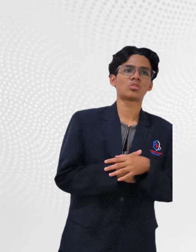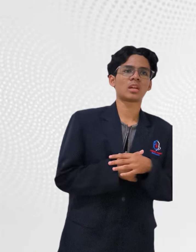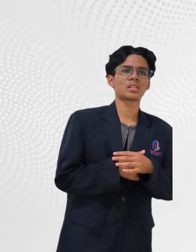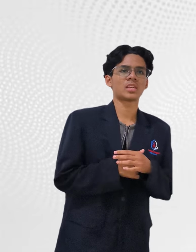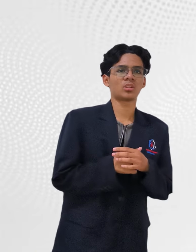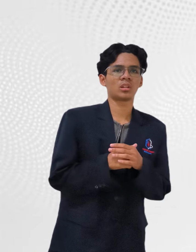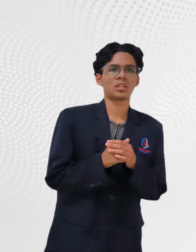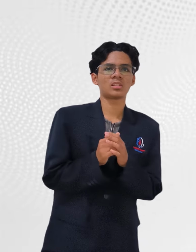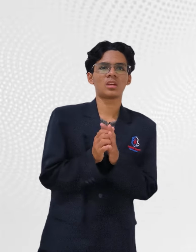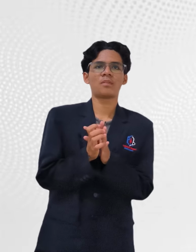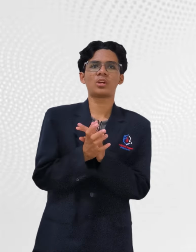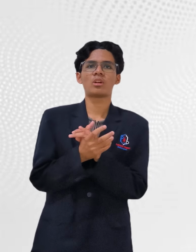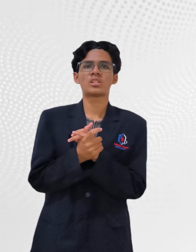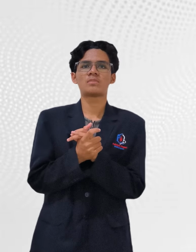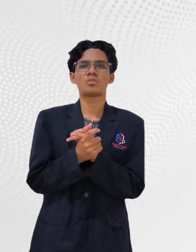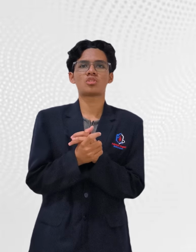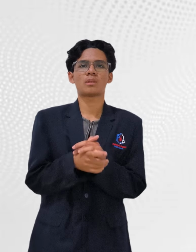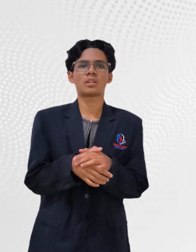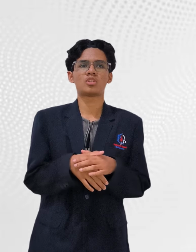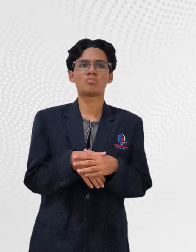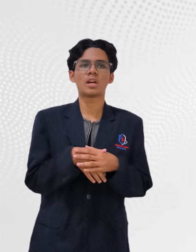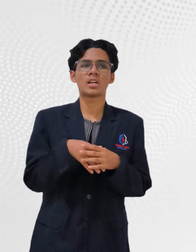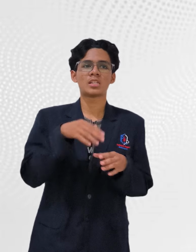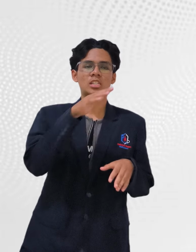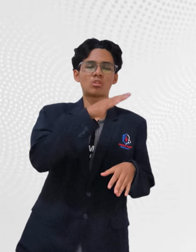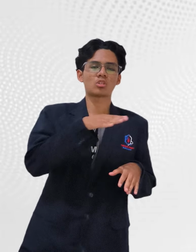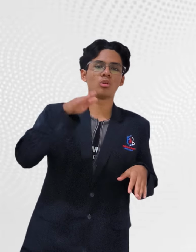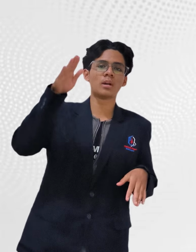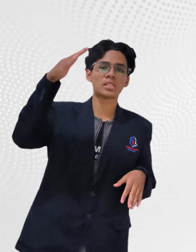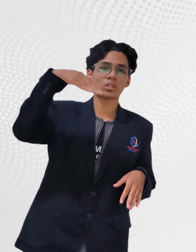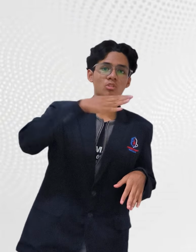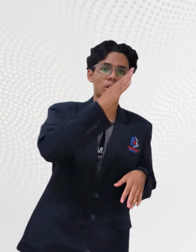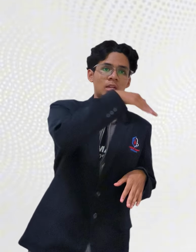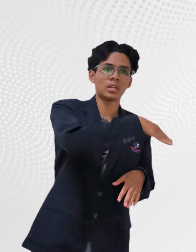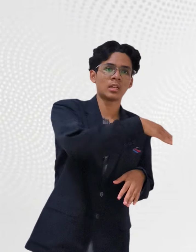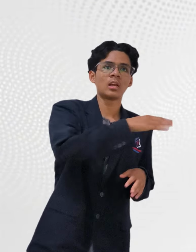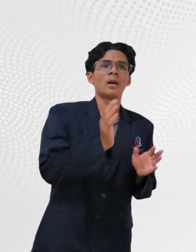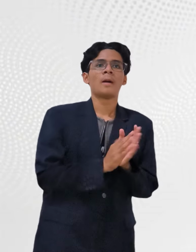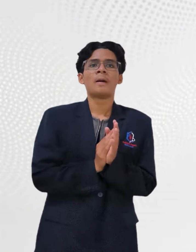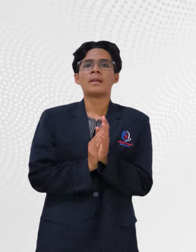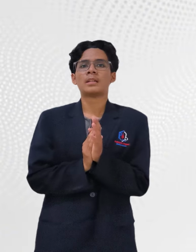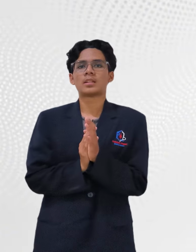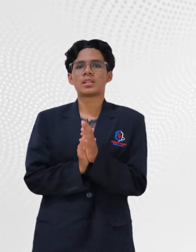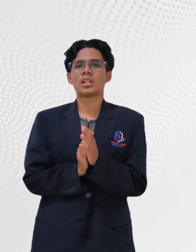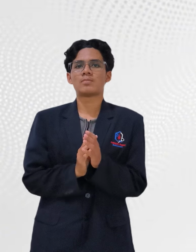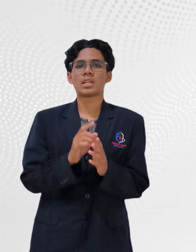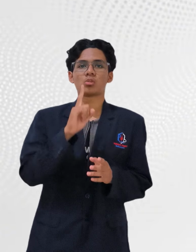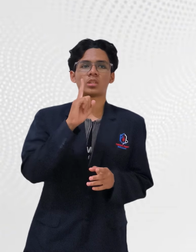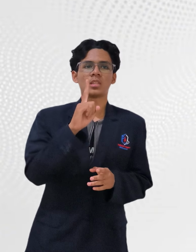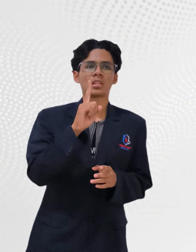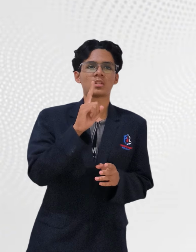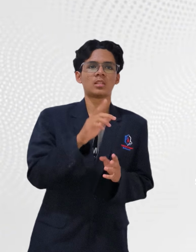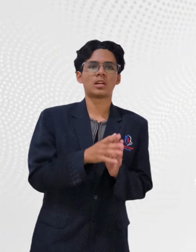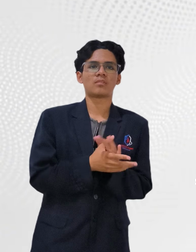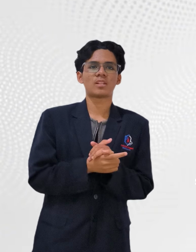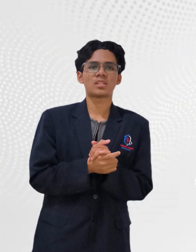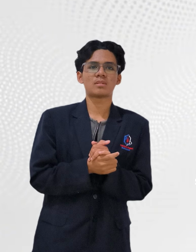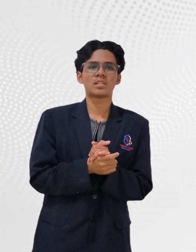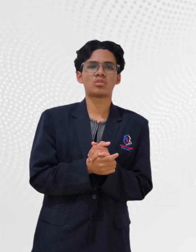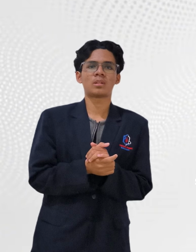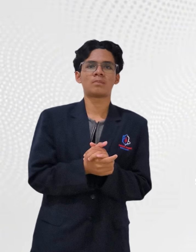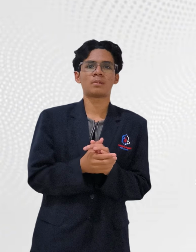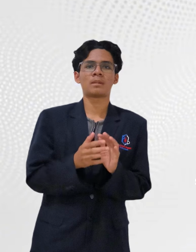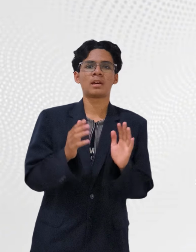konteks sirkuit AC atau rangkaian AC, frekuensi merujuk pada jumlah siklus gelombang sinusoidal yang terjadi dalam 1 detik, sedangkan